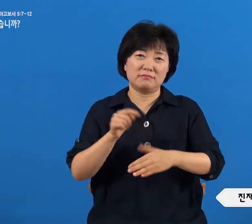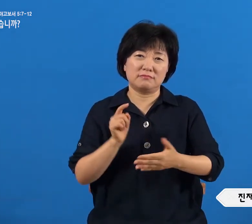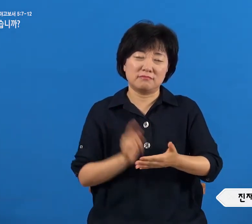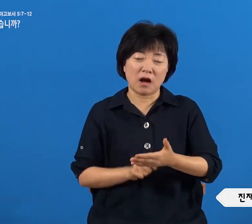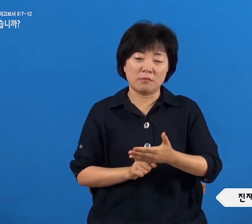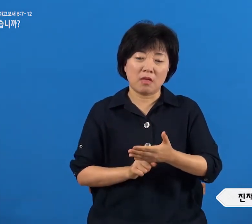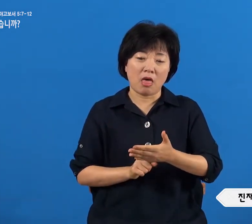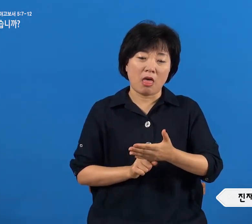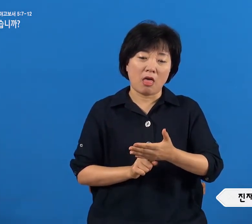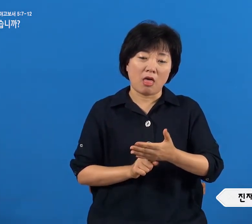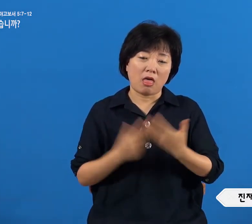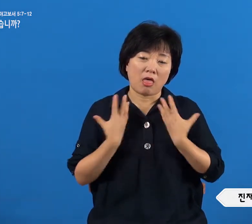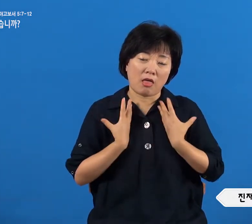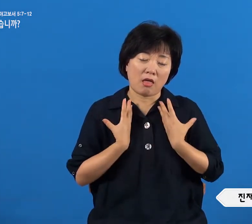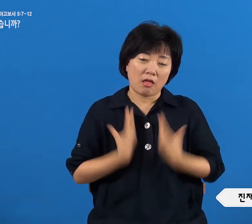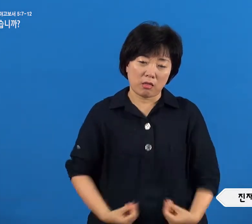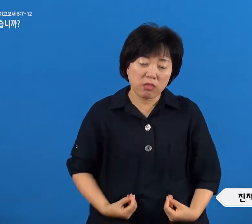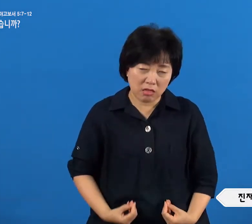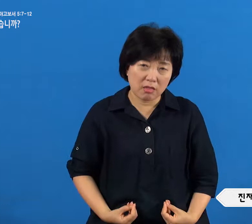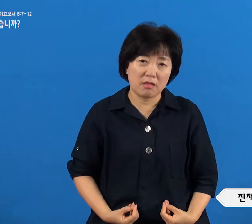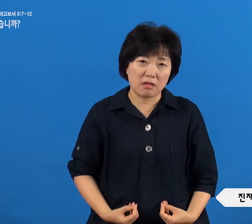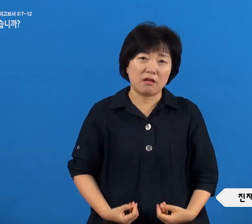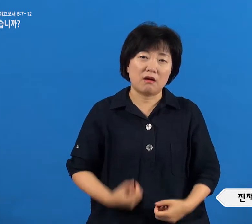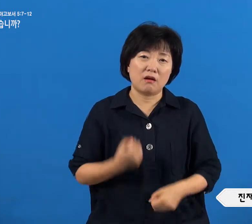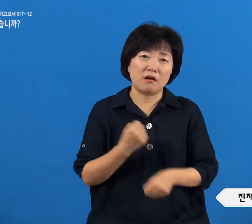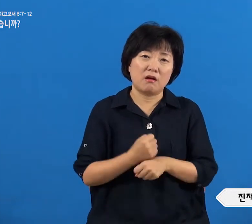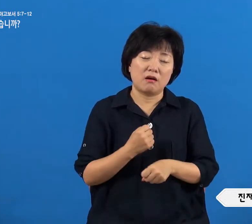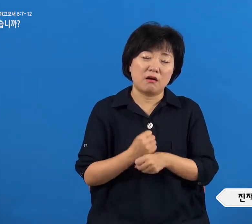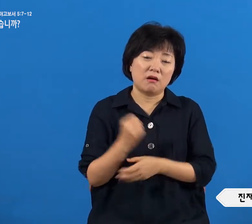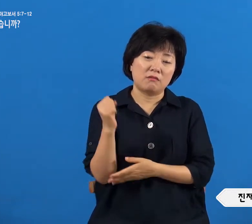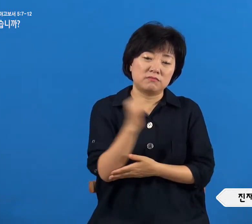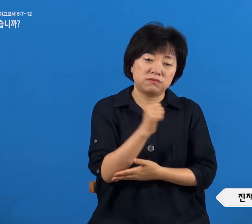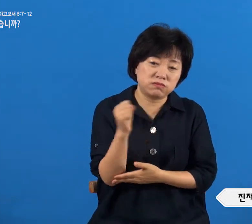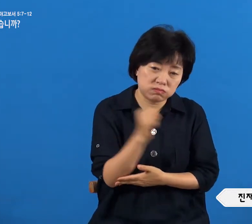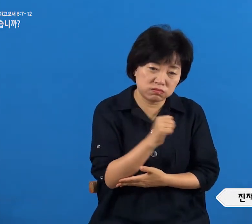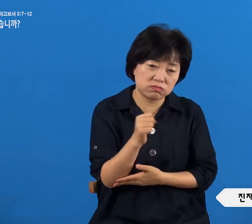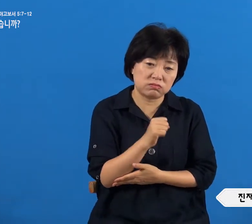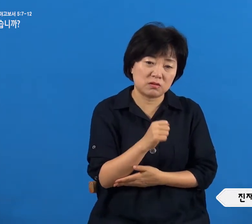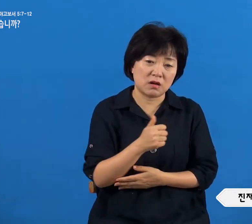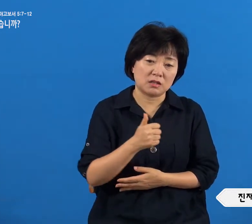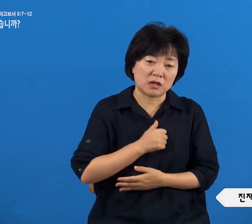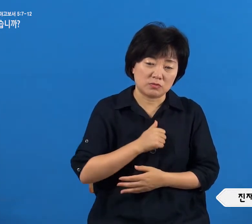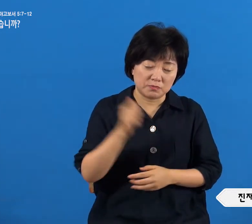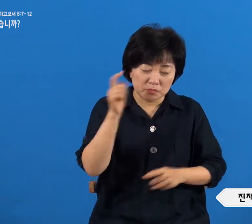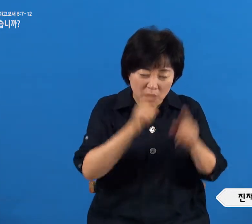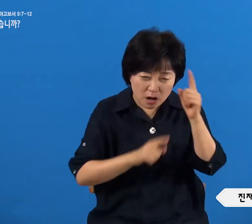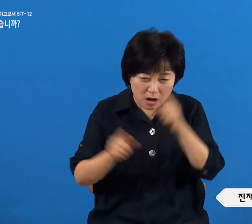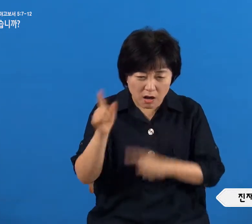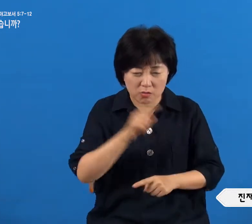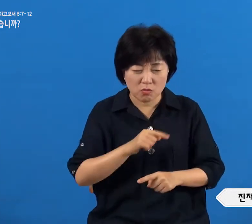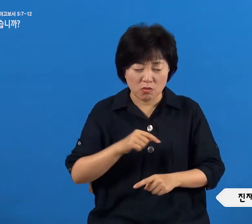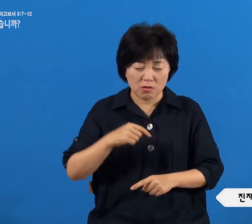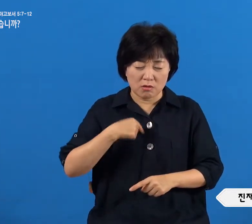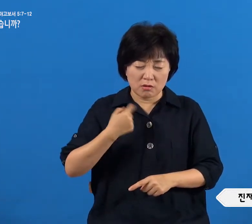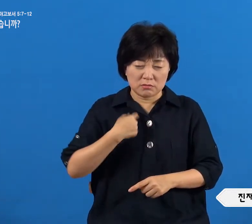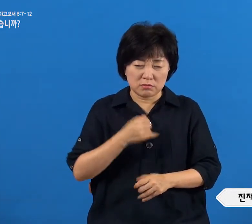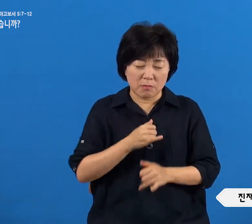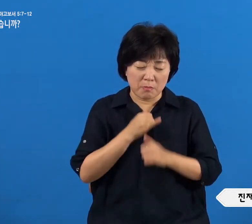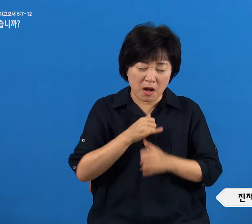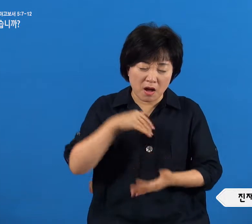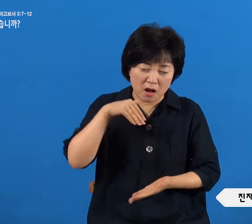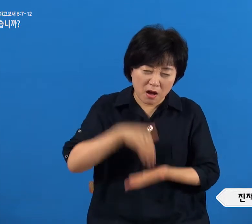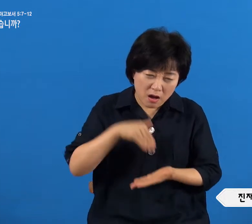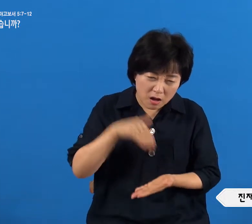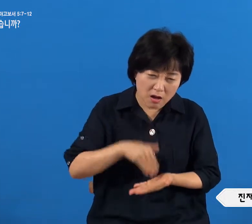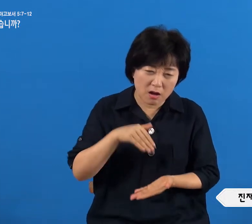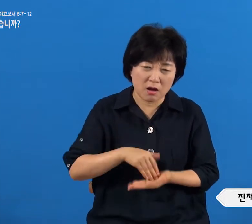환경들을 통해서 우리가 힘들어집니다. 자존심이 상하기도 하고 자책이 있기도 합니다. 내가